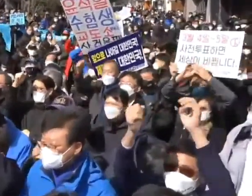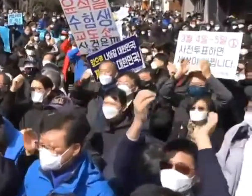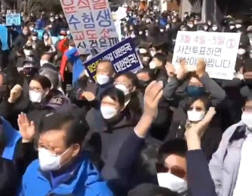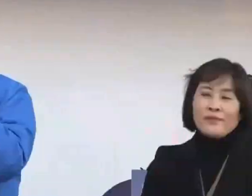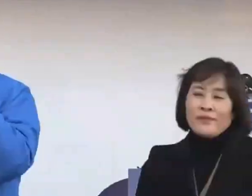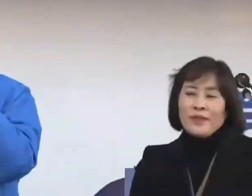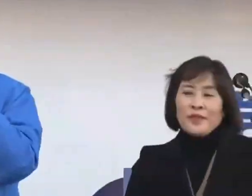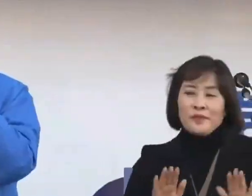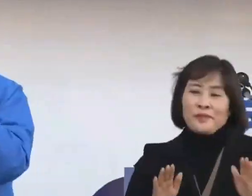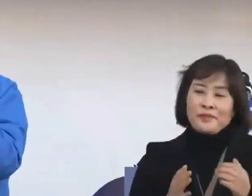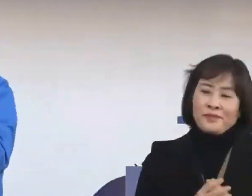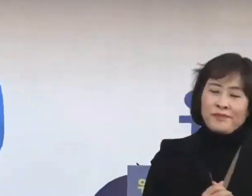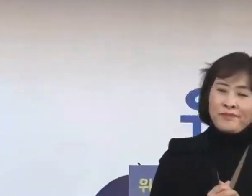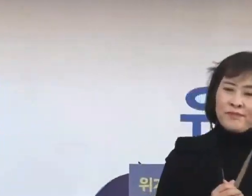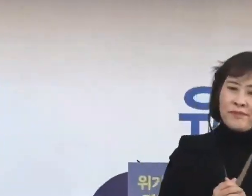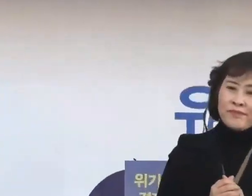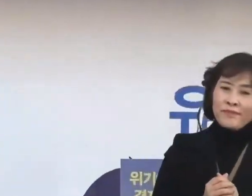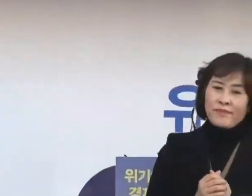그리고